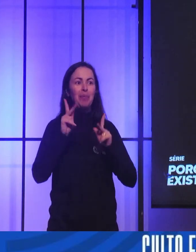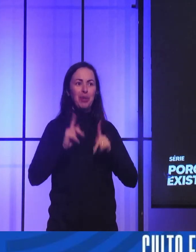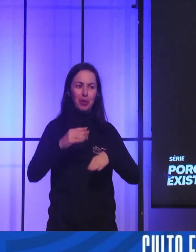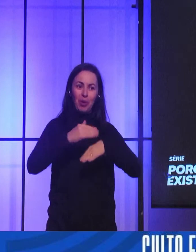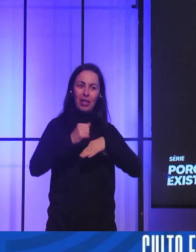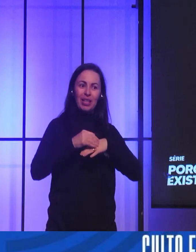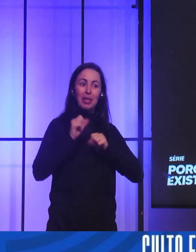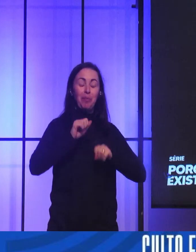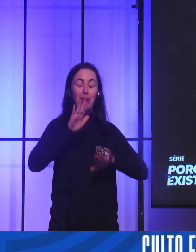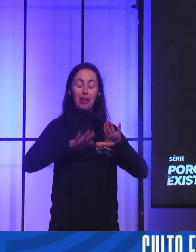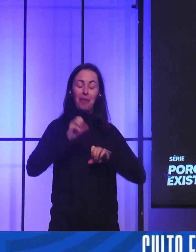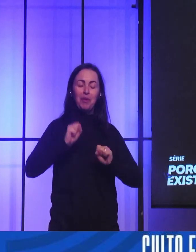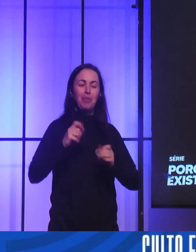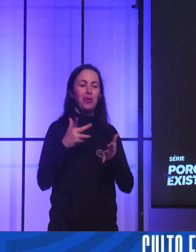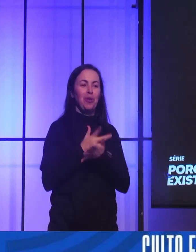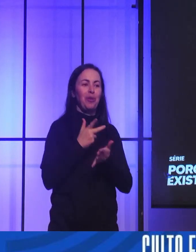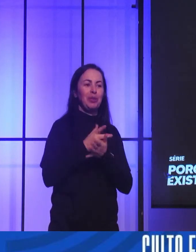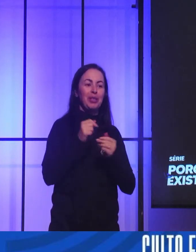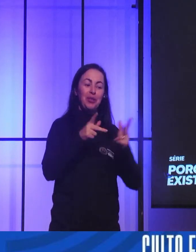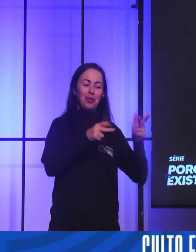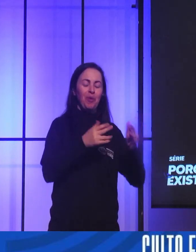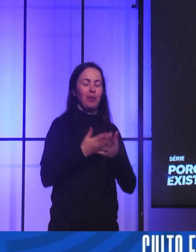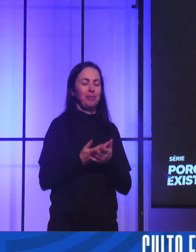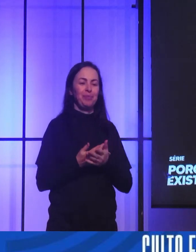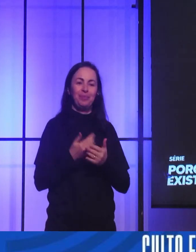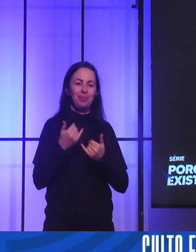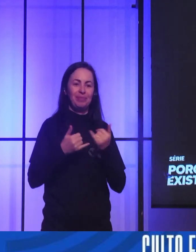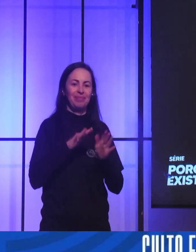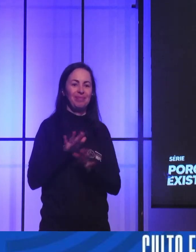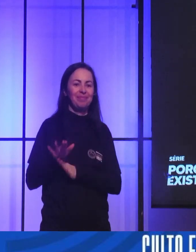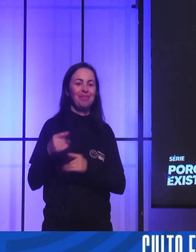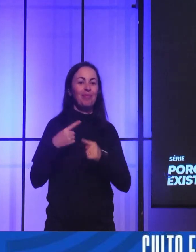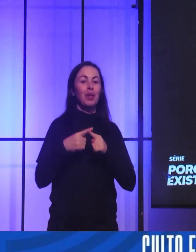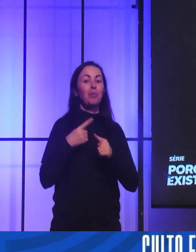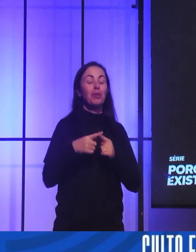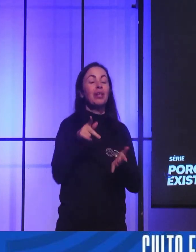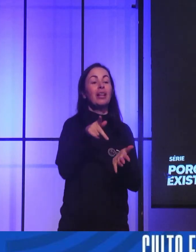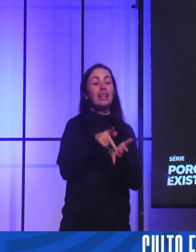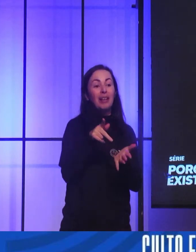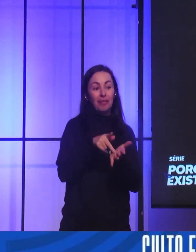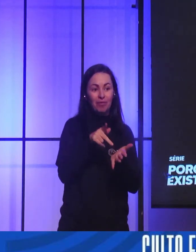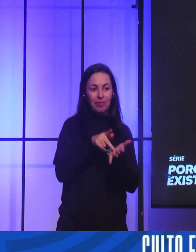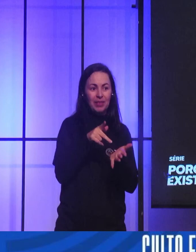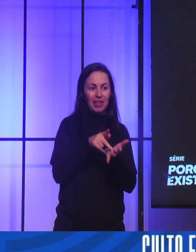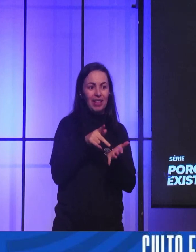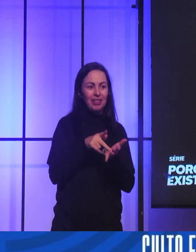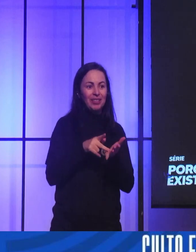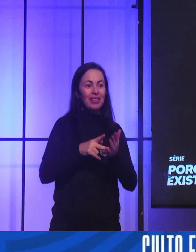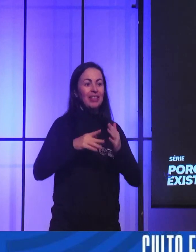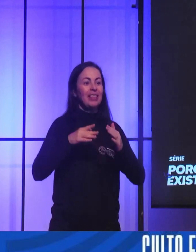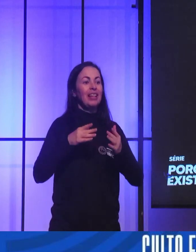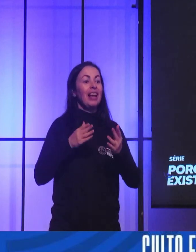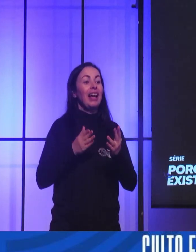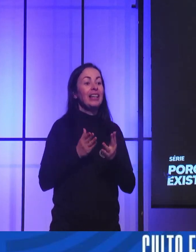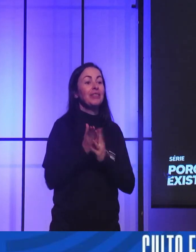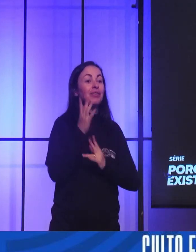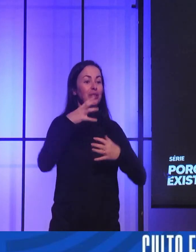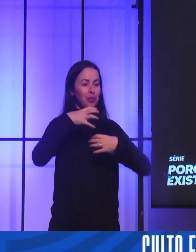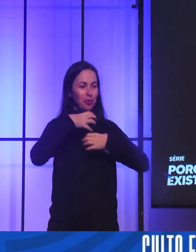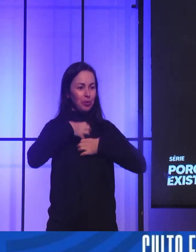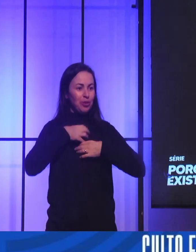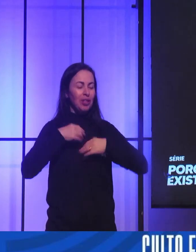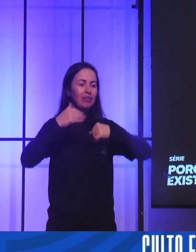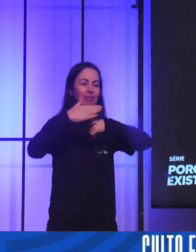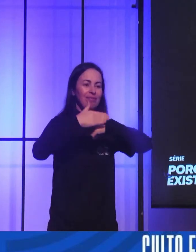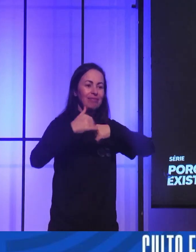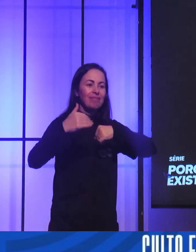certo? A verdade é que através dos seus atos, através da sua